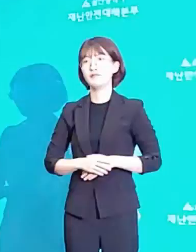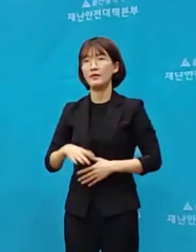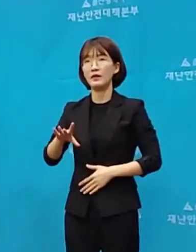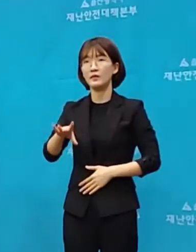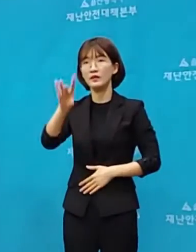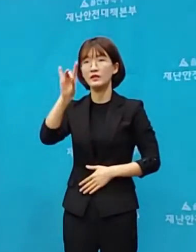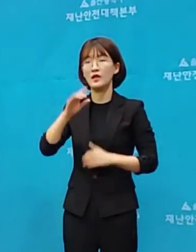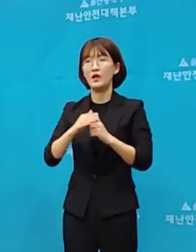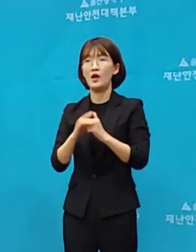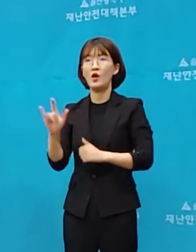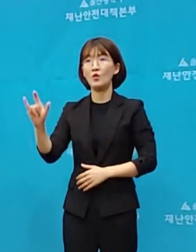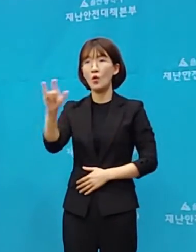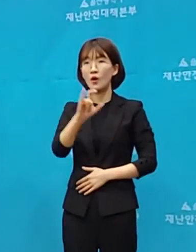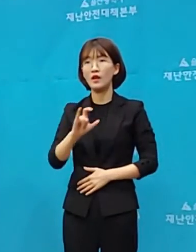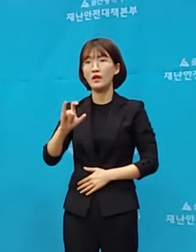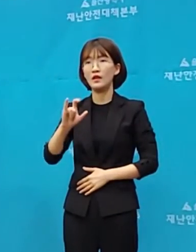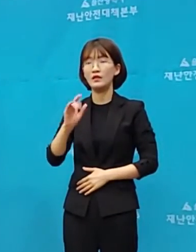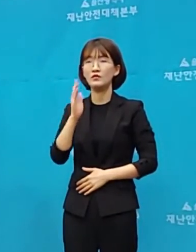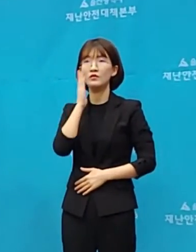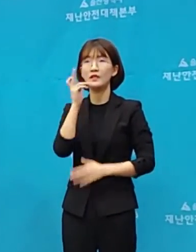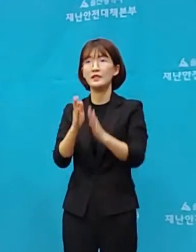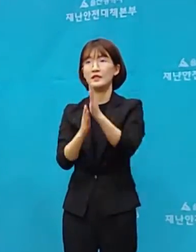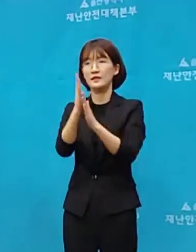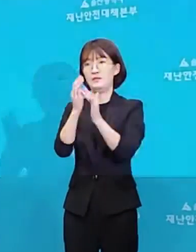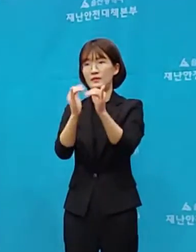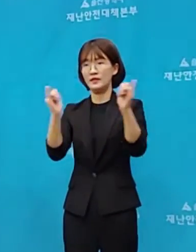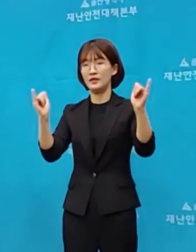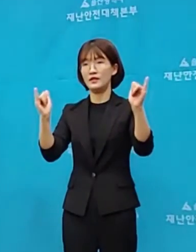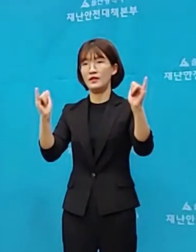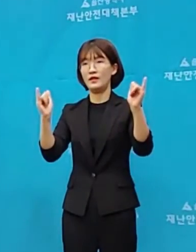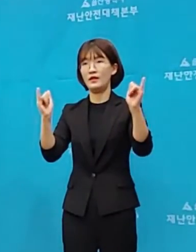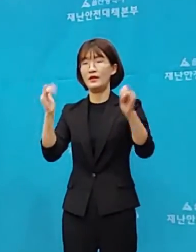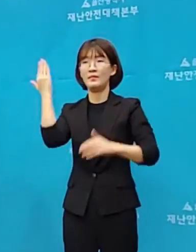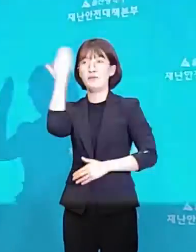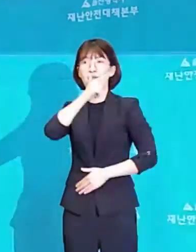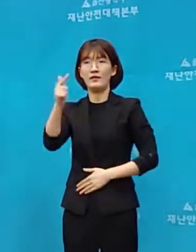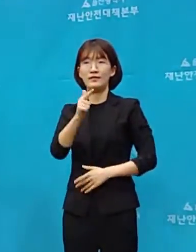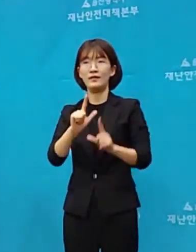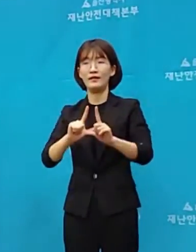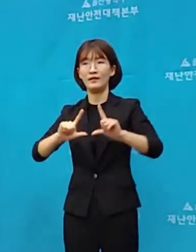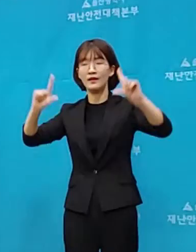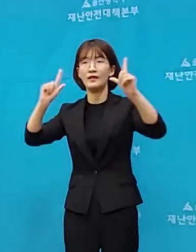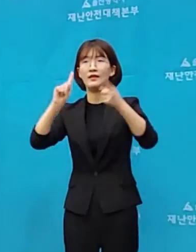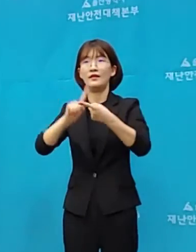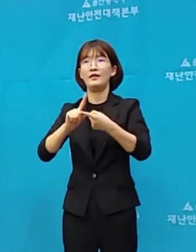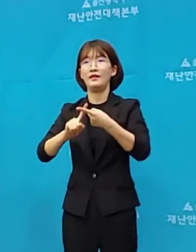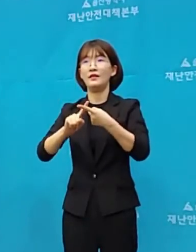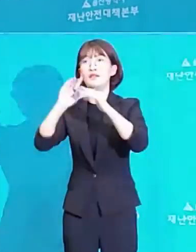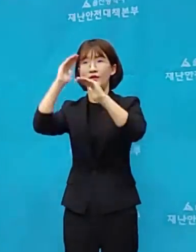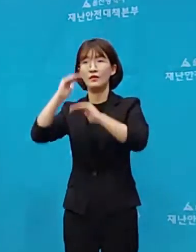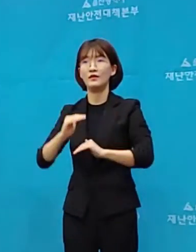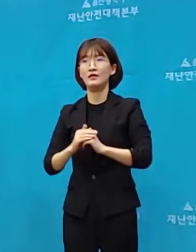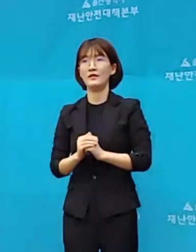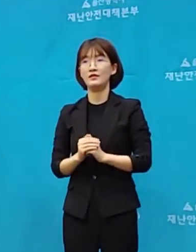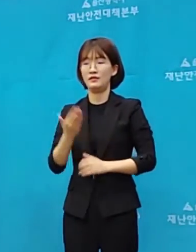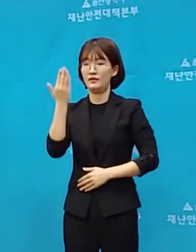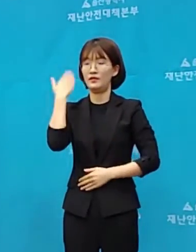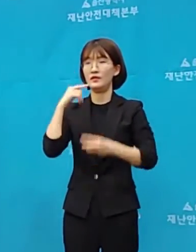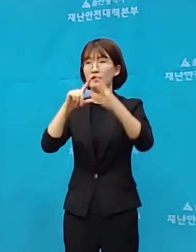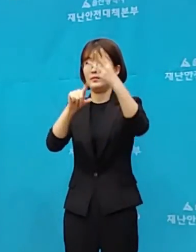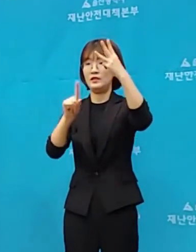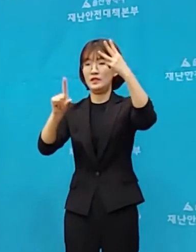먼저 코로나19 울산시민 방역의 날 운영에 대한 운영입니다. 지난